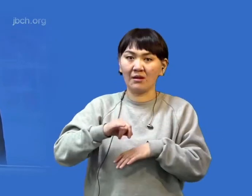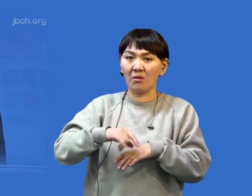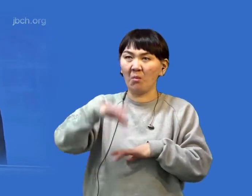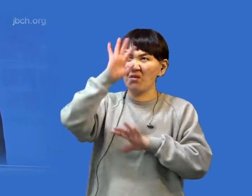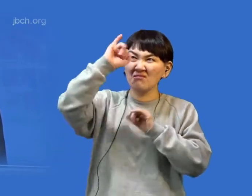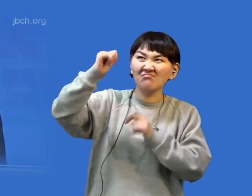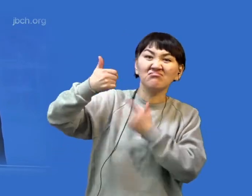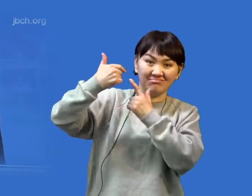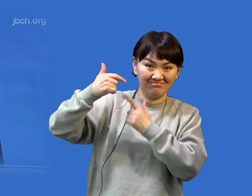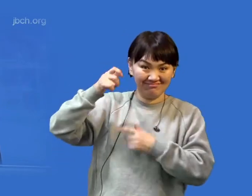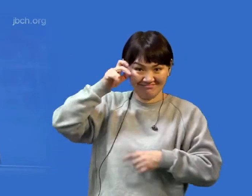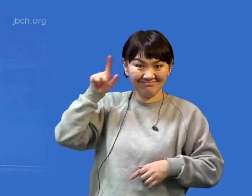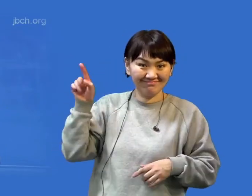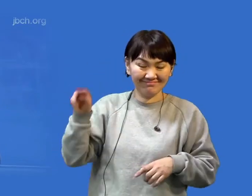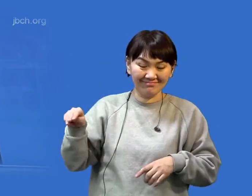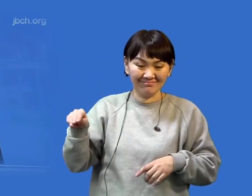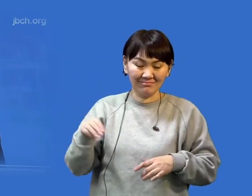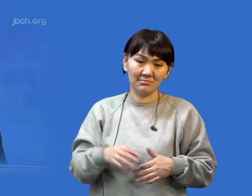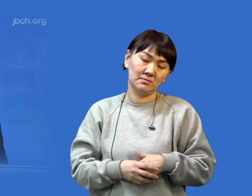гэтэл гүй